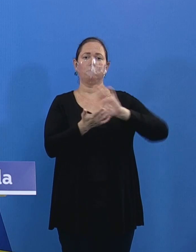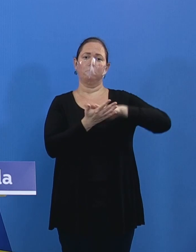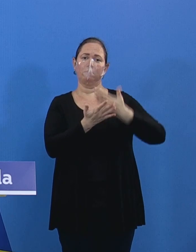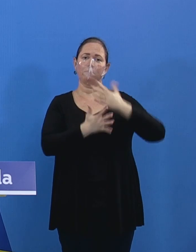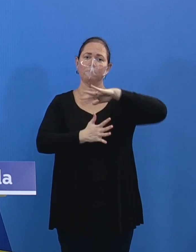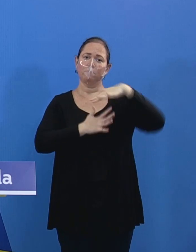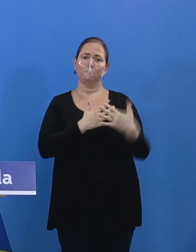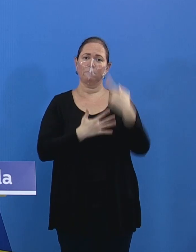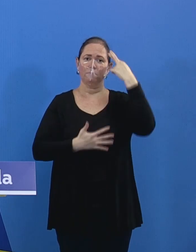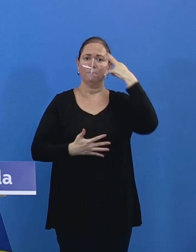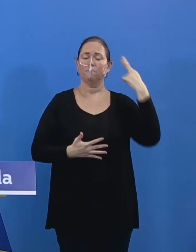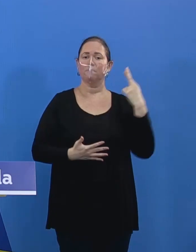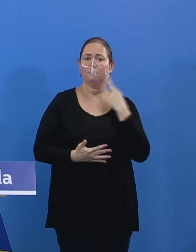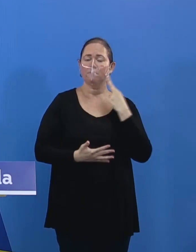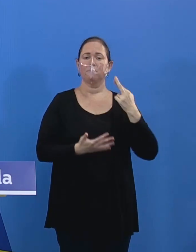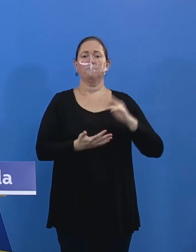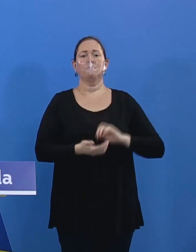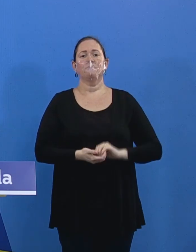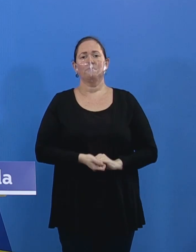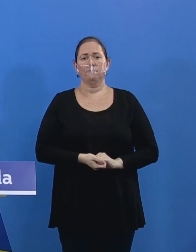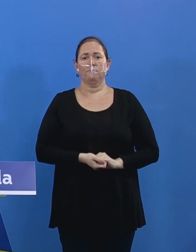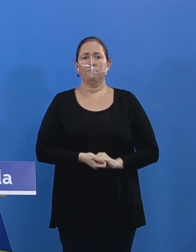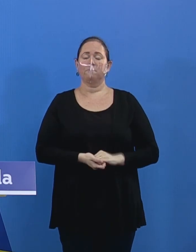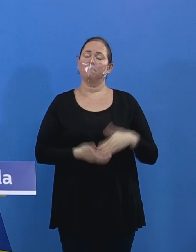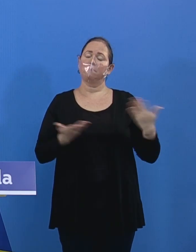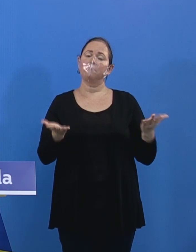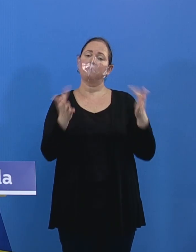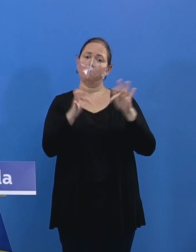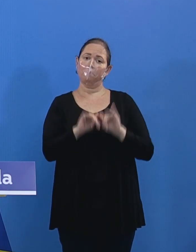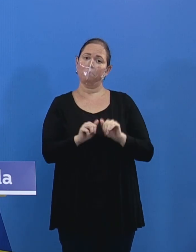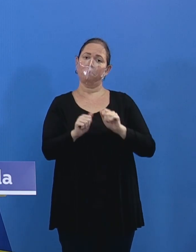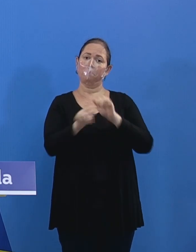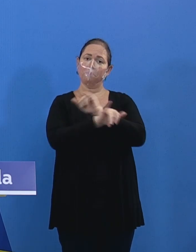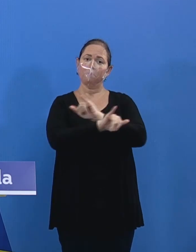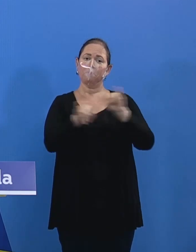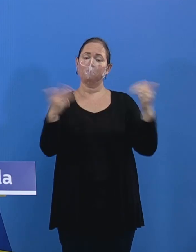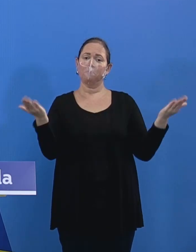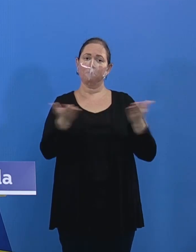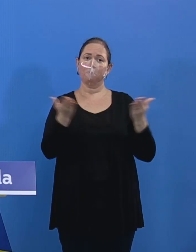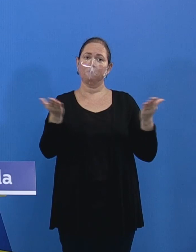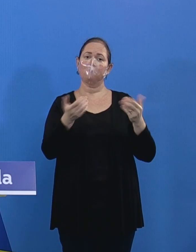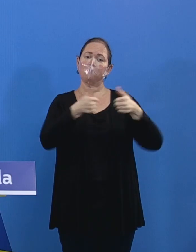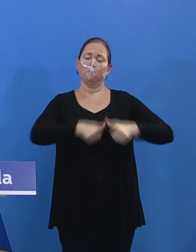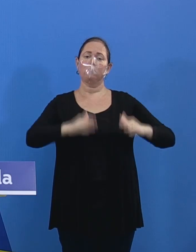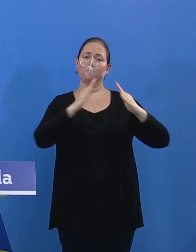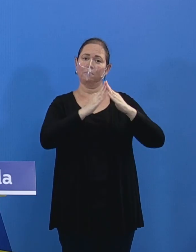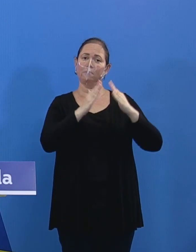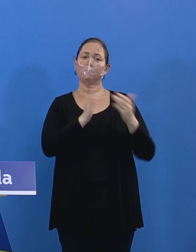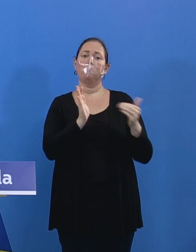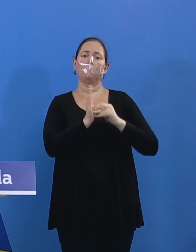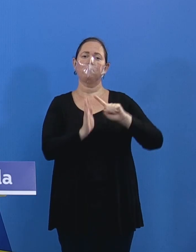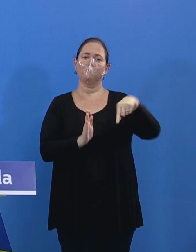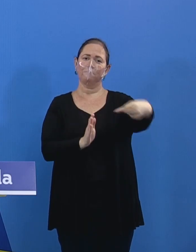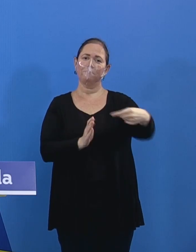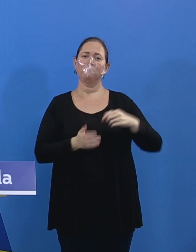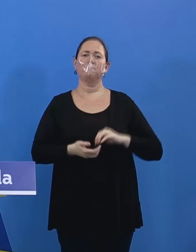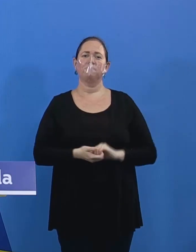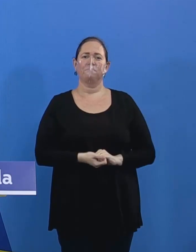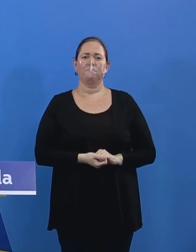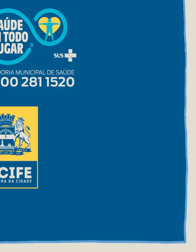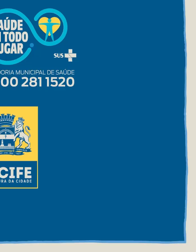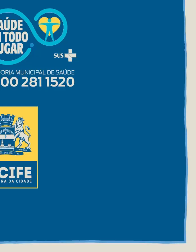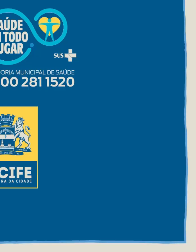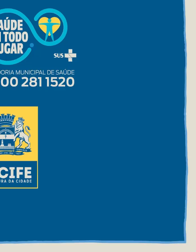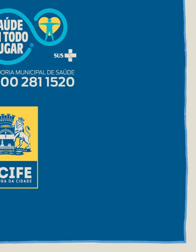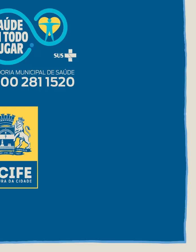nossa intérprete de Libras, Rafaela Nunes. E assim encerramos nossa transmissão de hoje. Se puder, fique em casa e até breve.